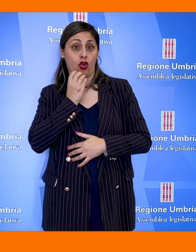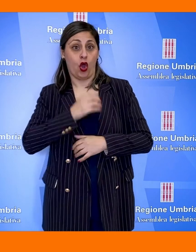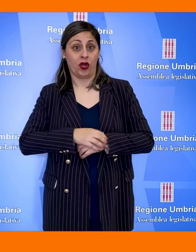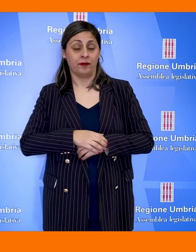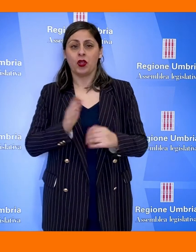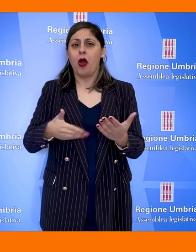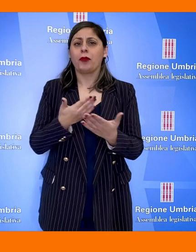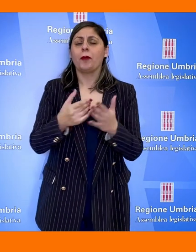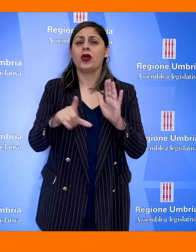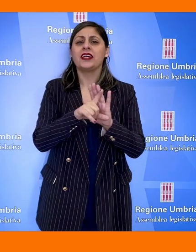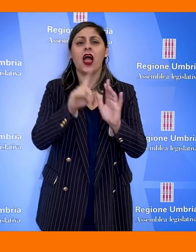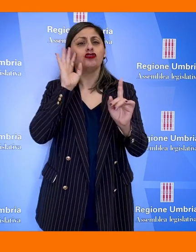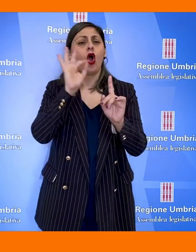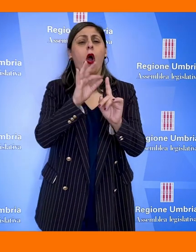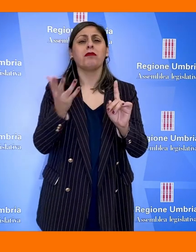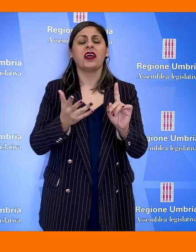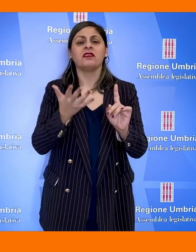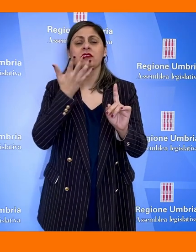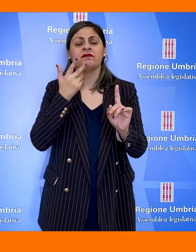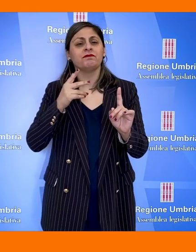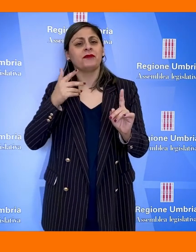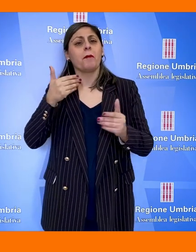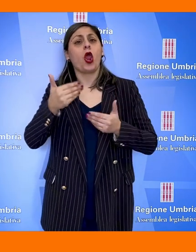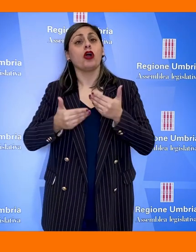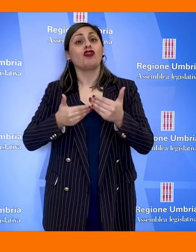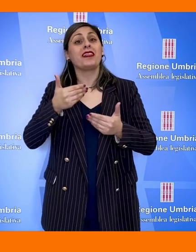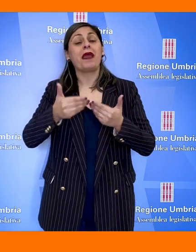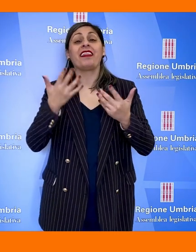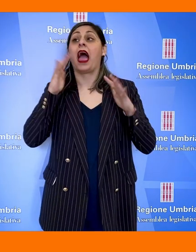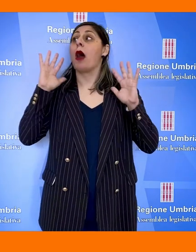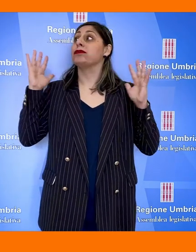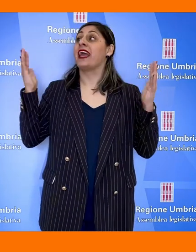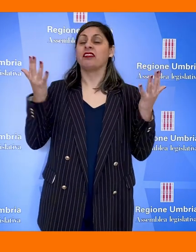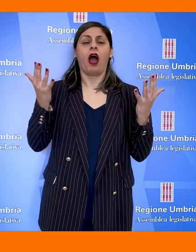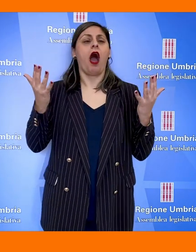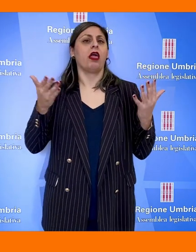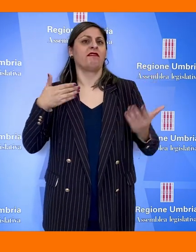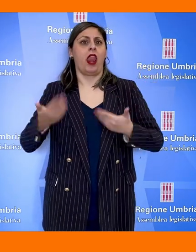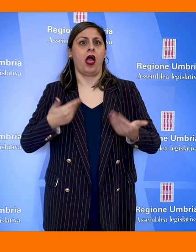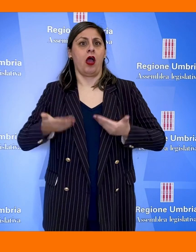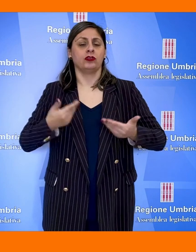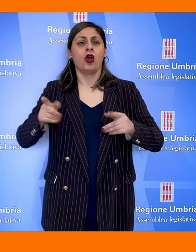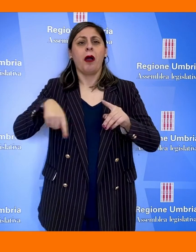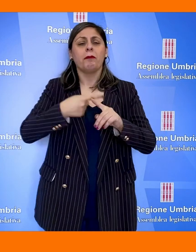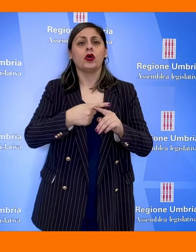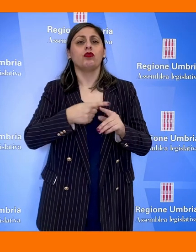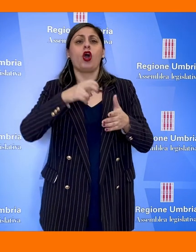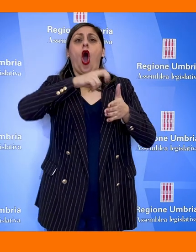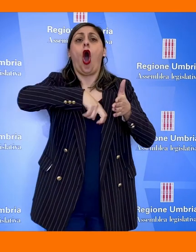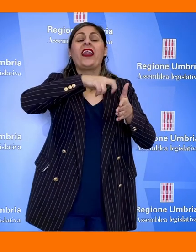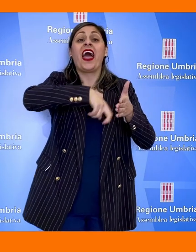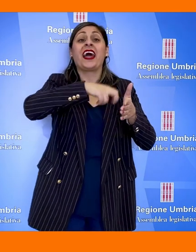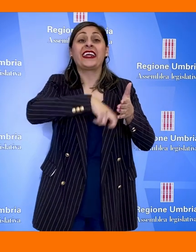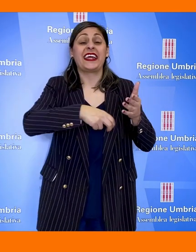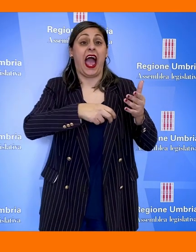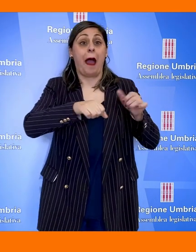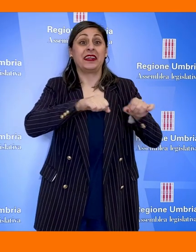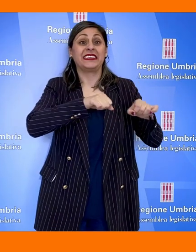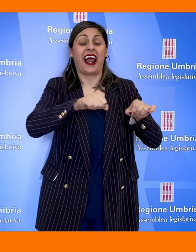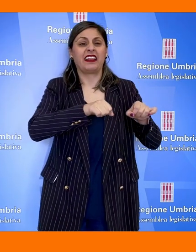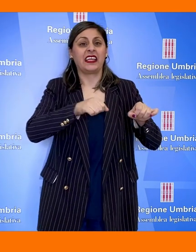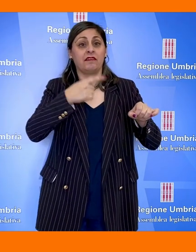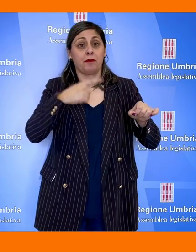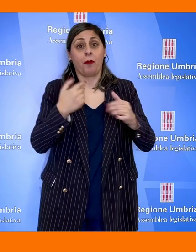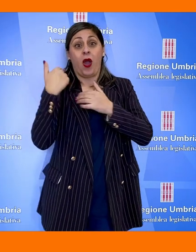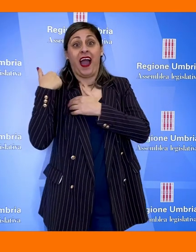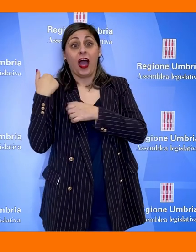Fioroni. La proposta di legge ha l'obiettivo di rendere più rapidi e snelli i procedimenti ambientali e ridurre gli oneri amministrativi a carico